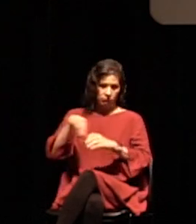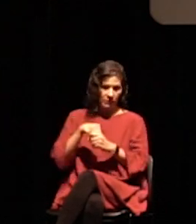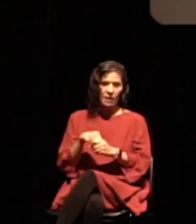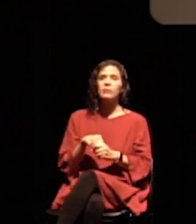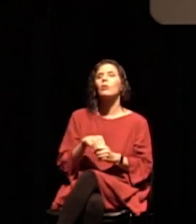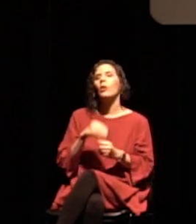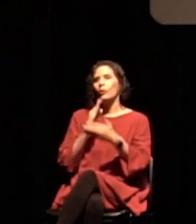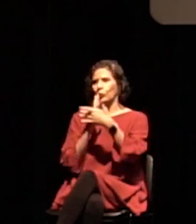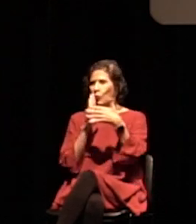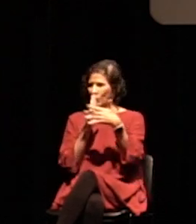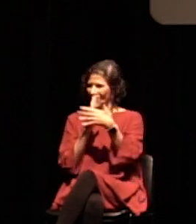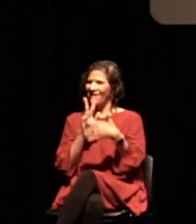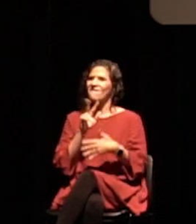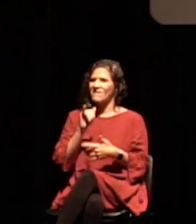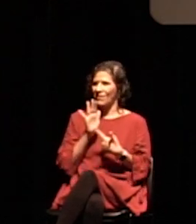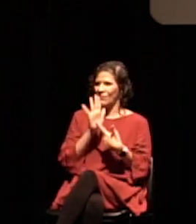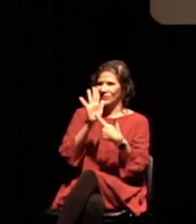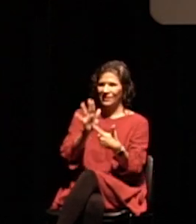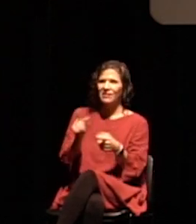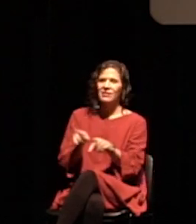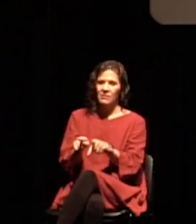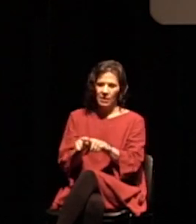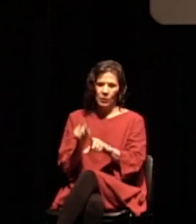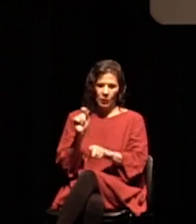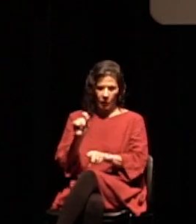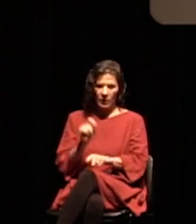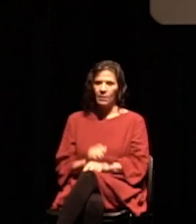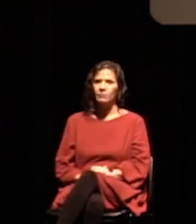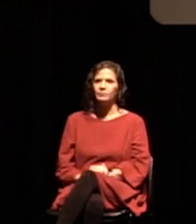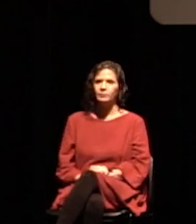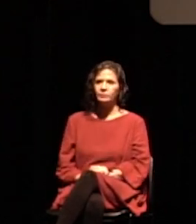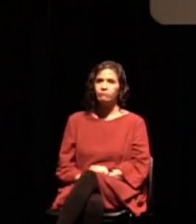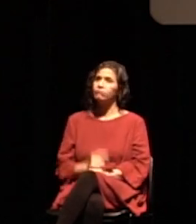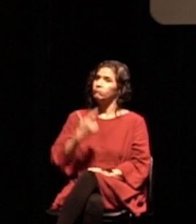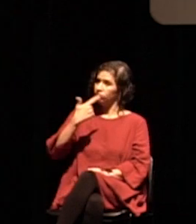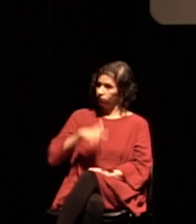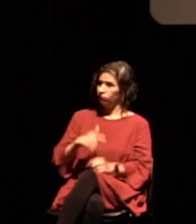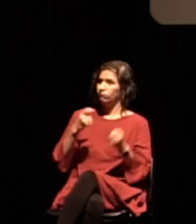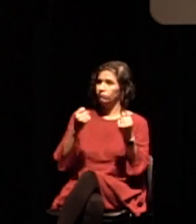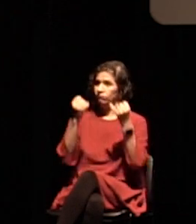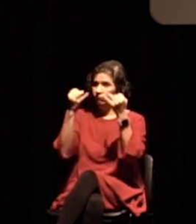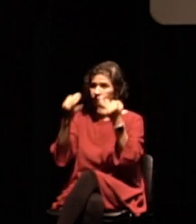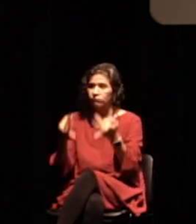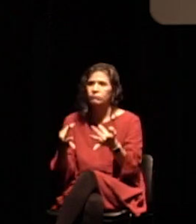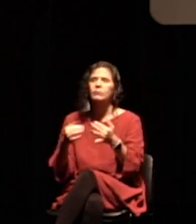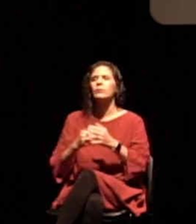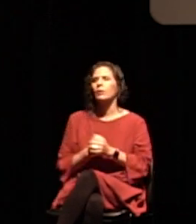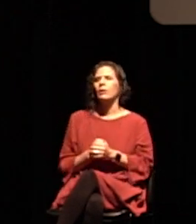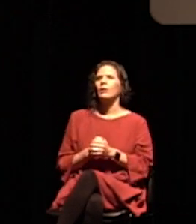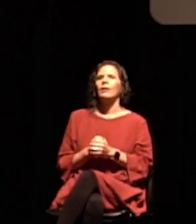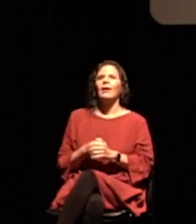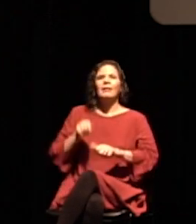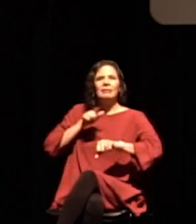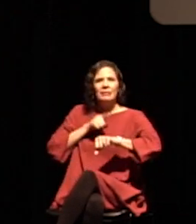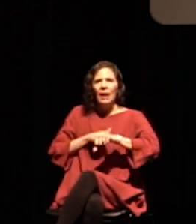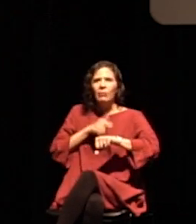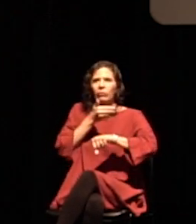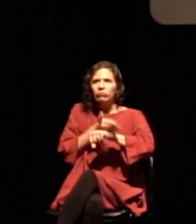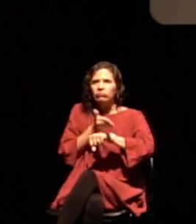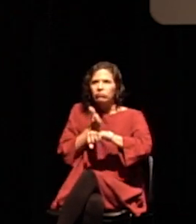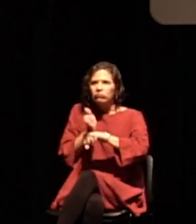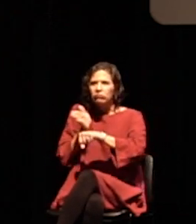e que mostram que, repito, não há tempo